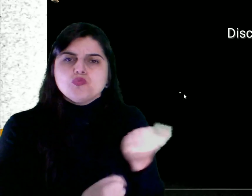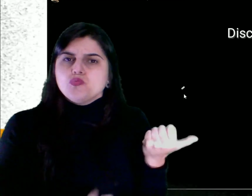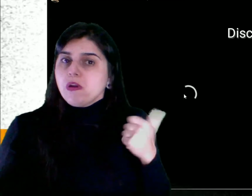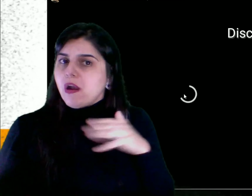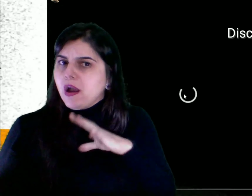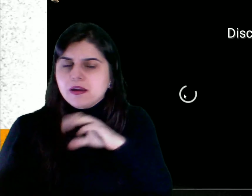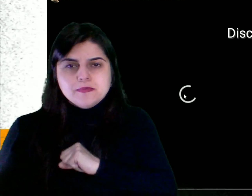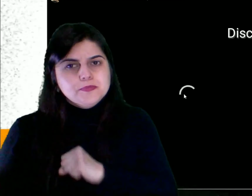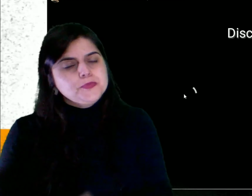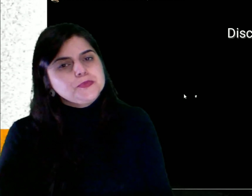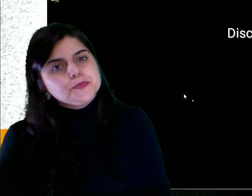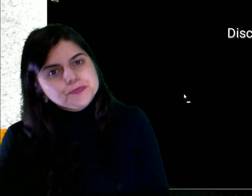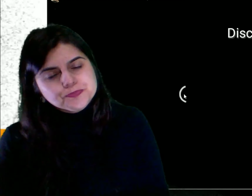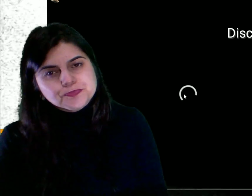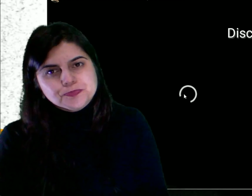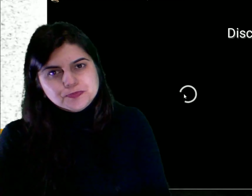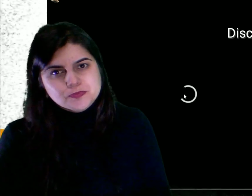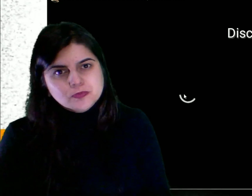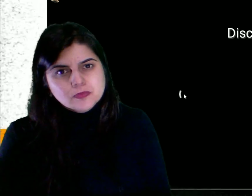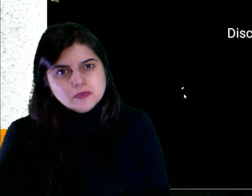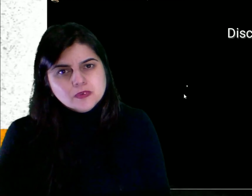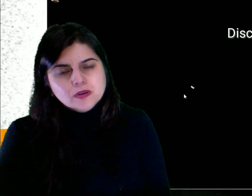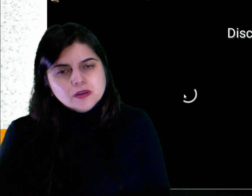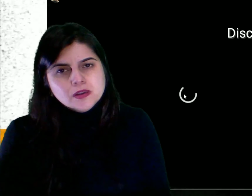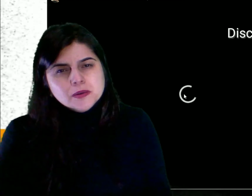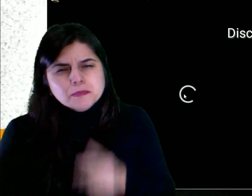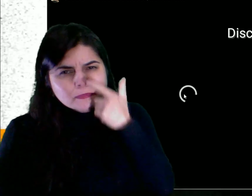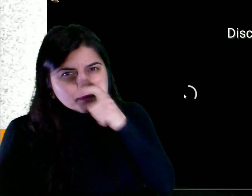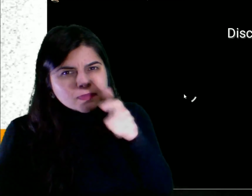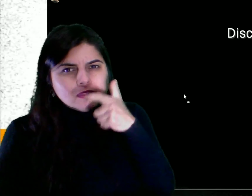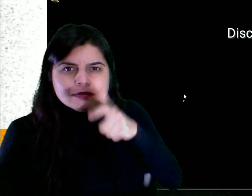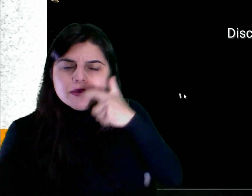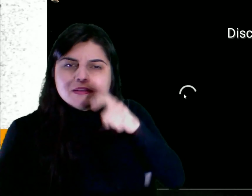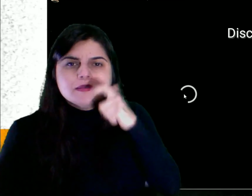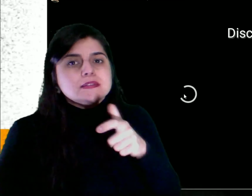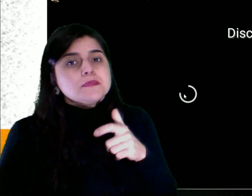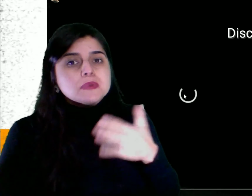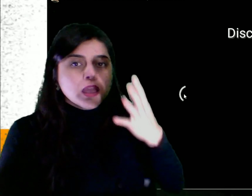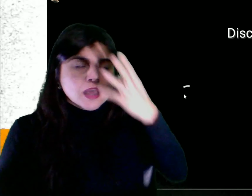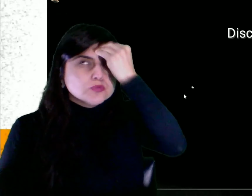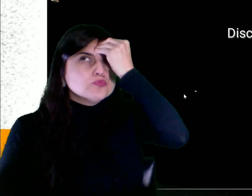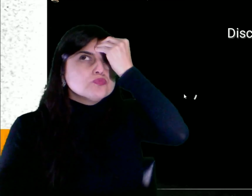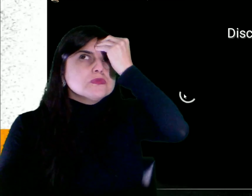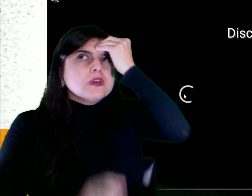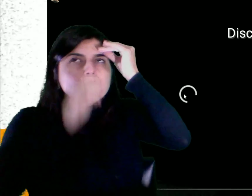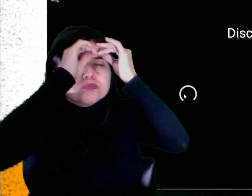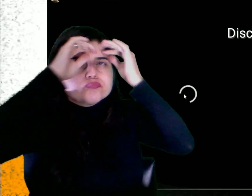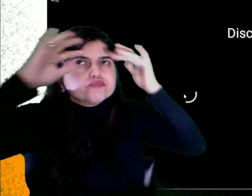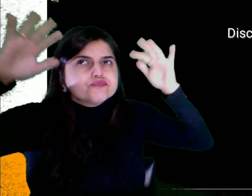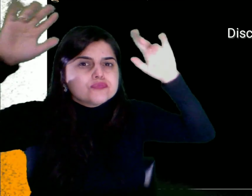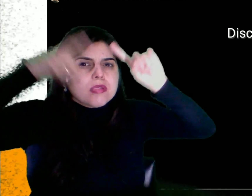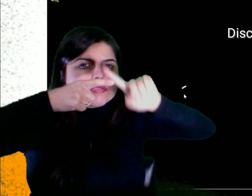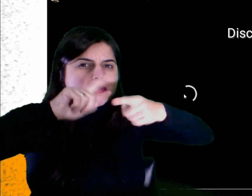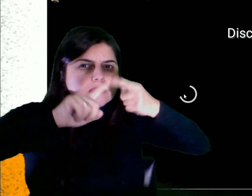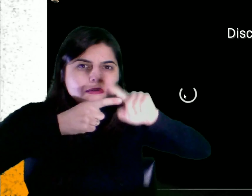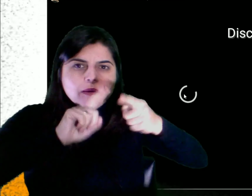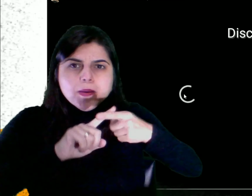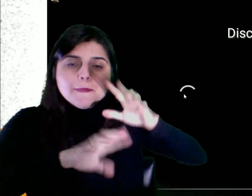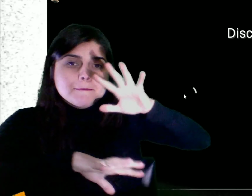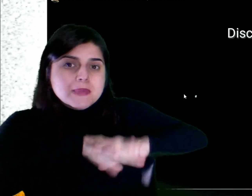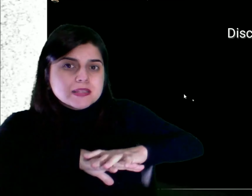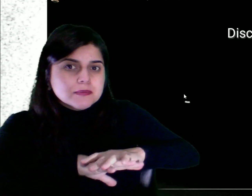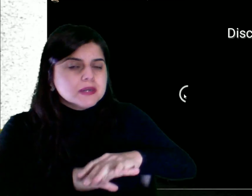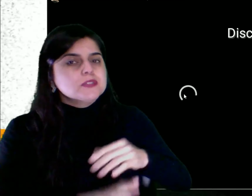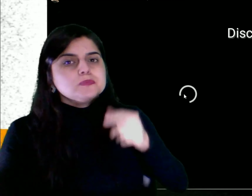Essa aqui ele amou, que é a disciplina de matemática, onde fazia as somatórias. Foi somando, ele